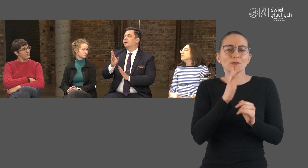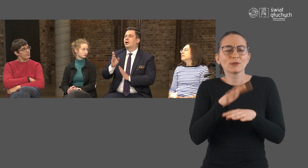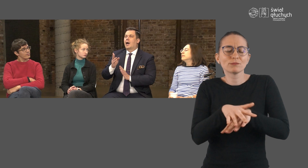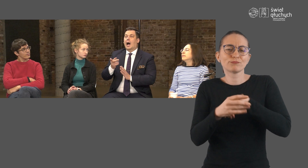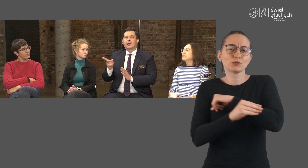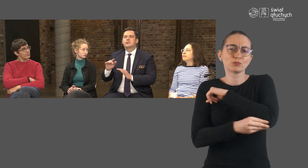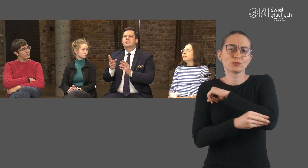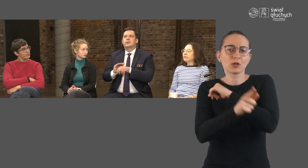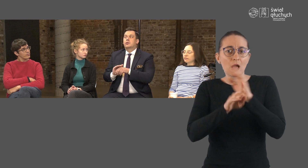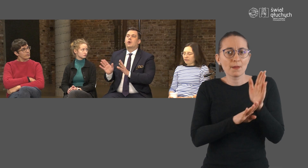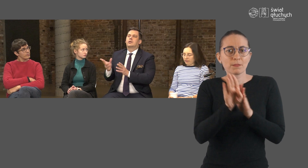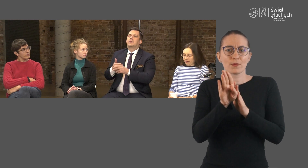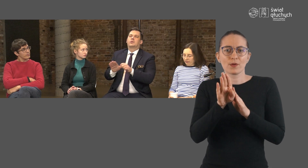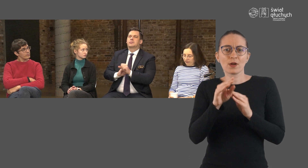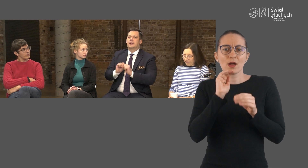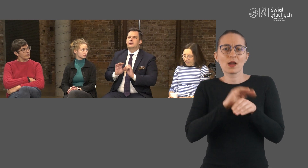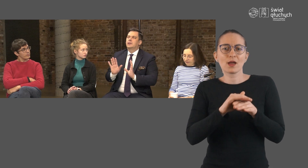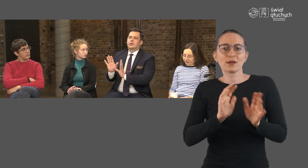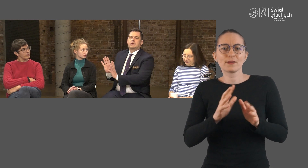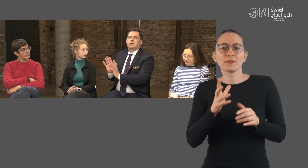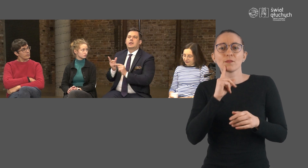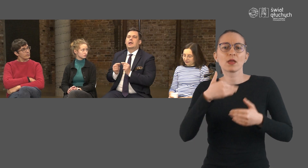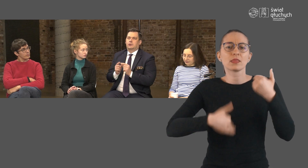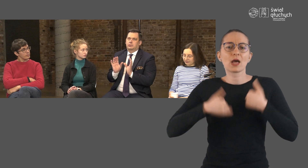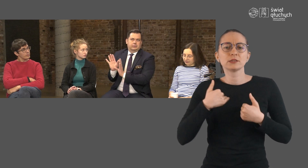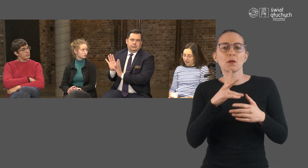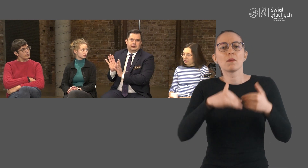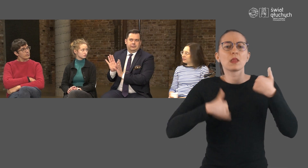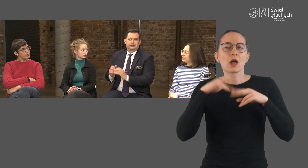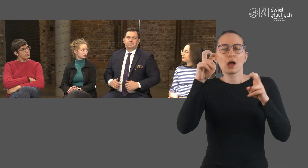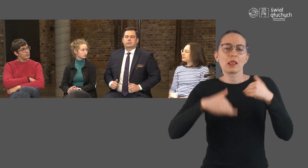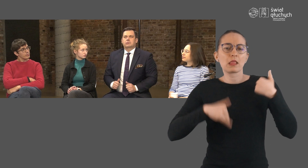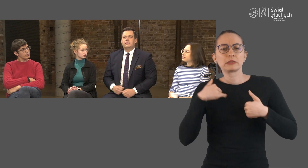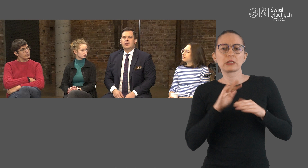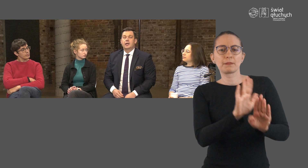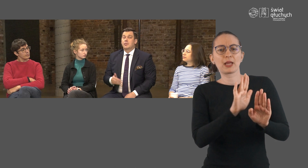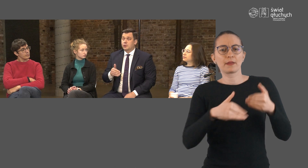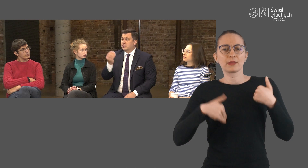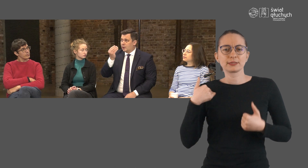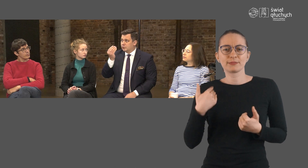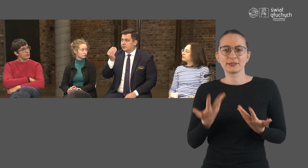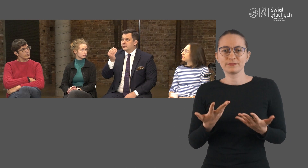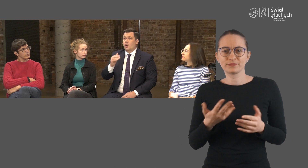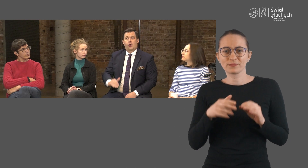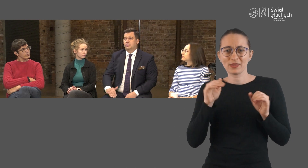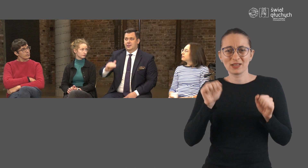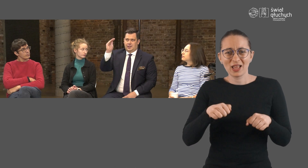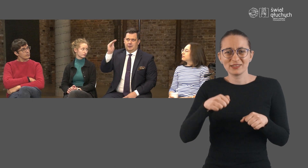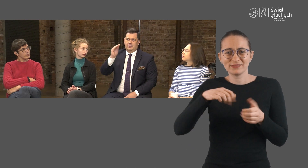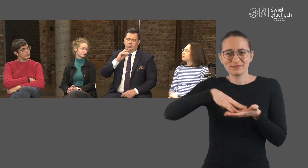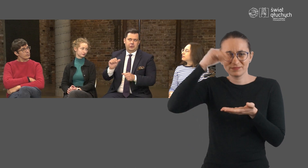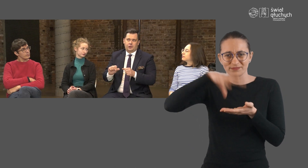nauczył, nie? Ale wszyscy patrzyli, niepełnosprawny, jajko. Można się nauczyć